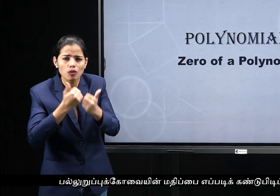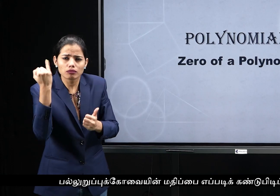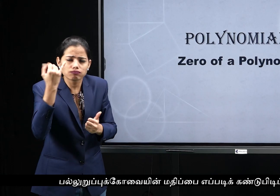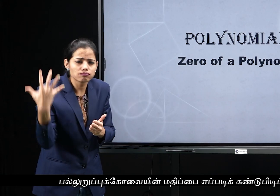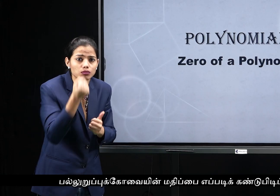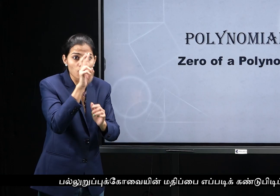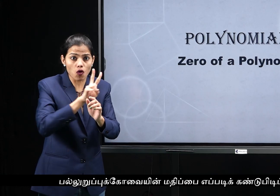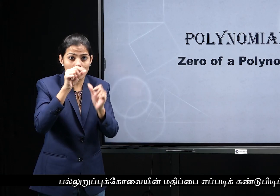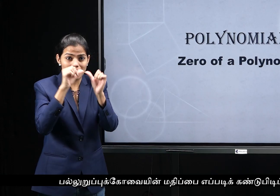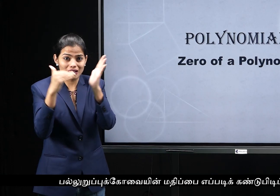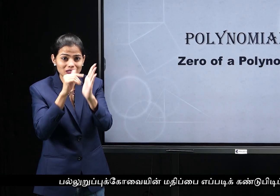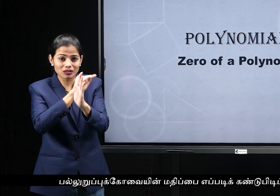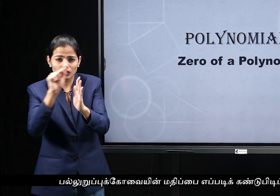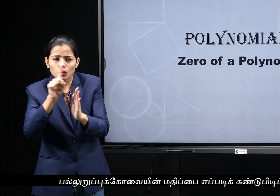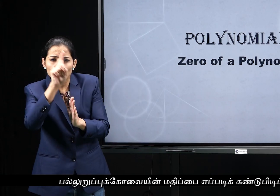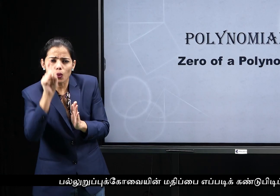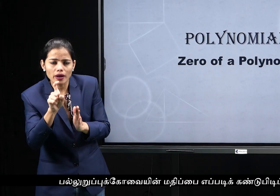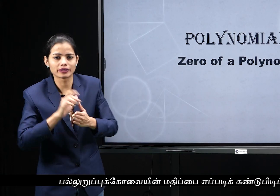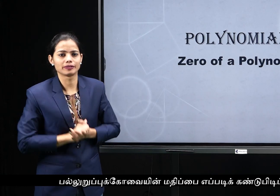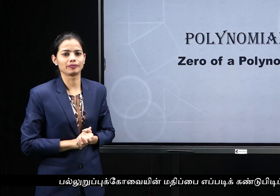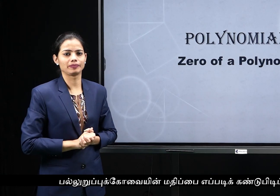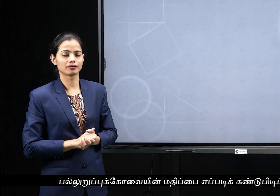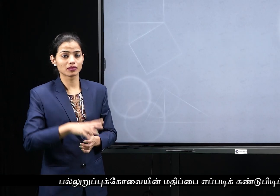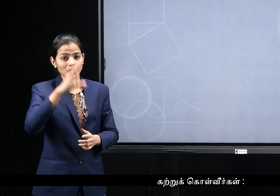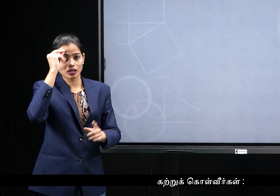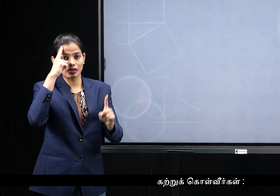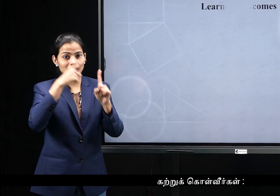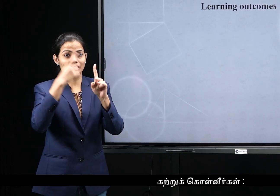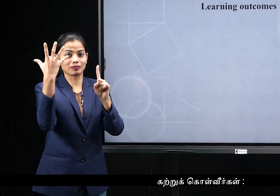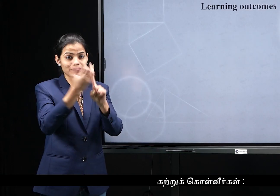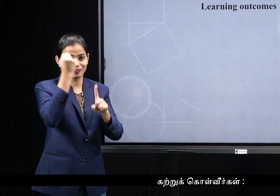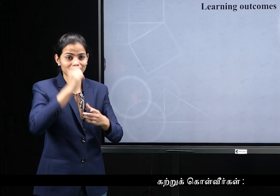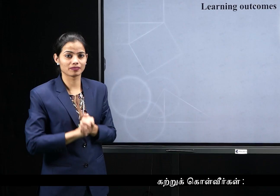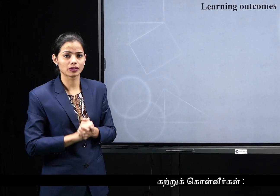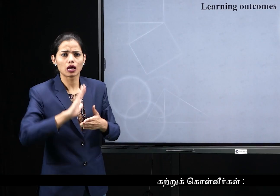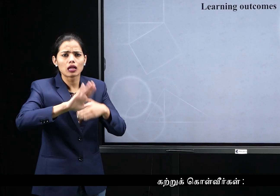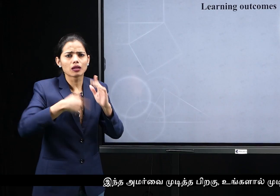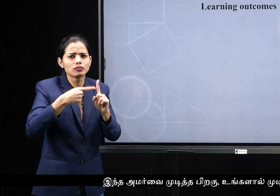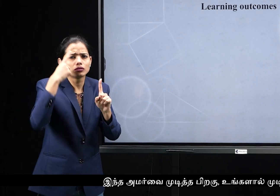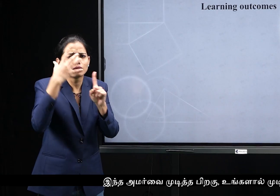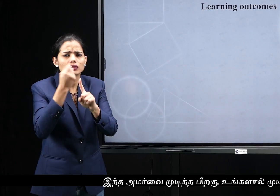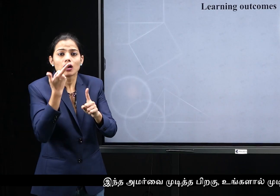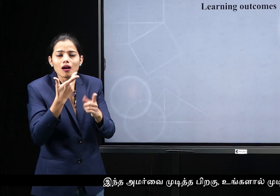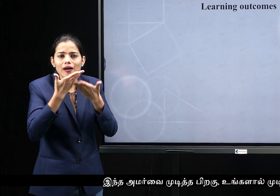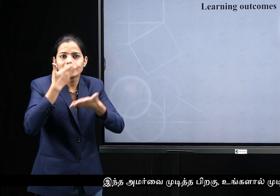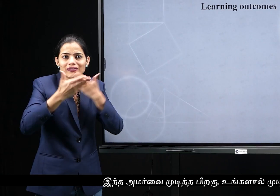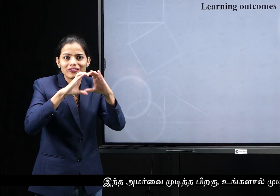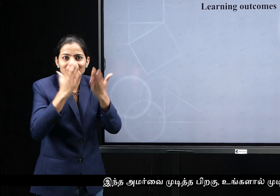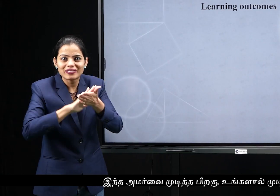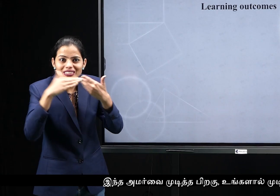பல்லுறுப்புக்கோவையின் மதிப்பை எப்படி கண்டுபிடிப்பது தெரியுமா? கற்றுக்கொள்வீர்கள். இந்த அமர்வின் முடிவில் நீங்கள் புரிந்து